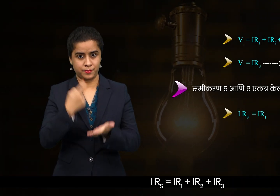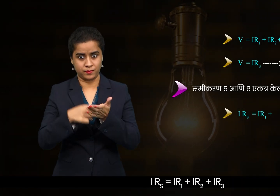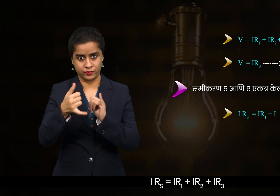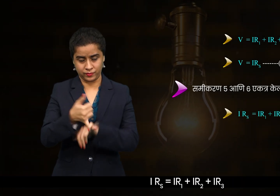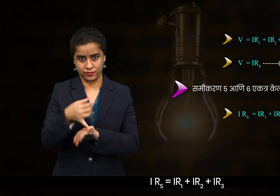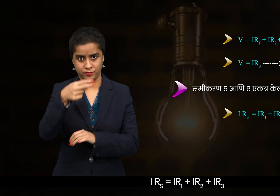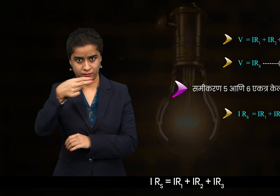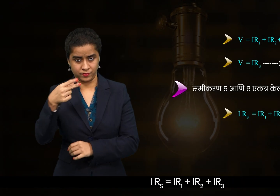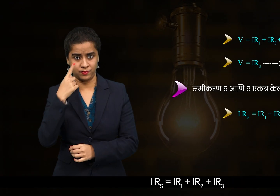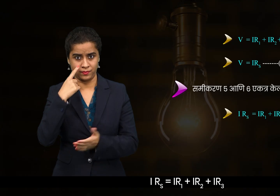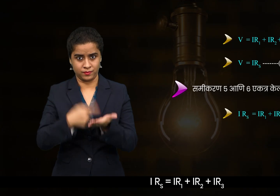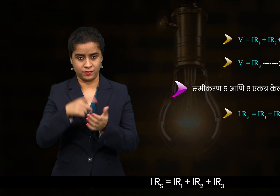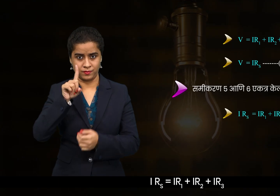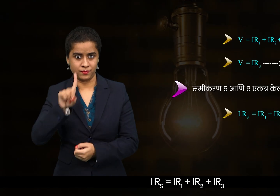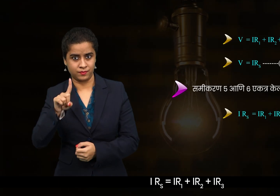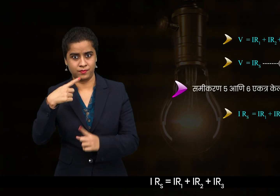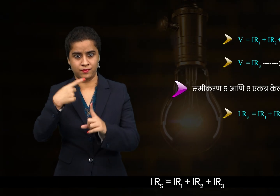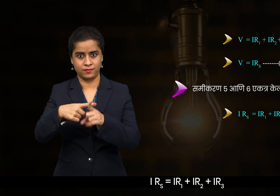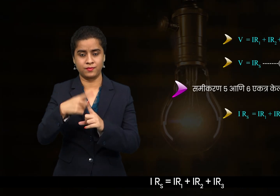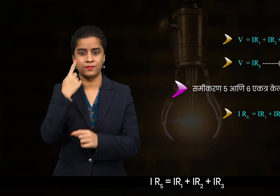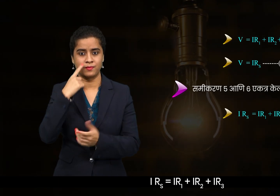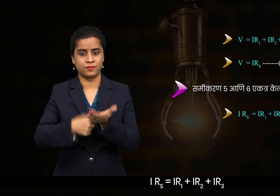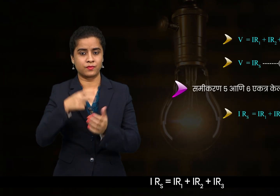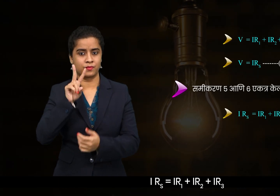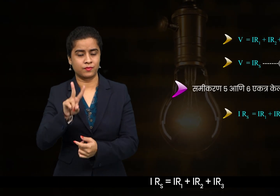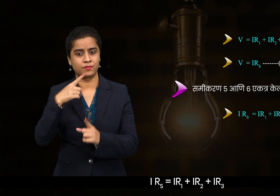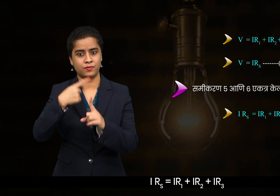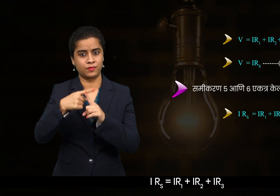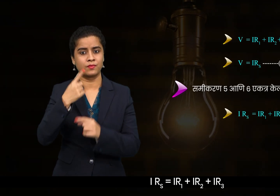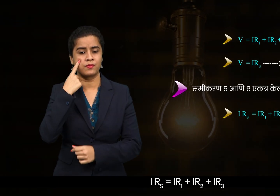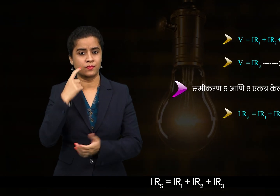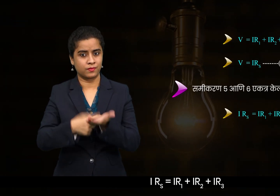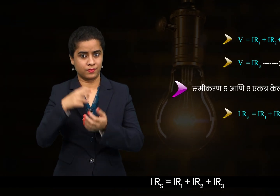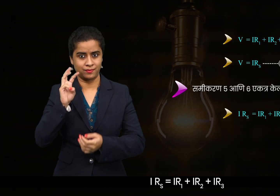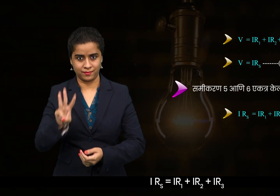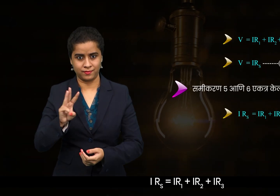IRS is equal to IR1 plus IR2 plus IR3.